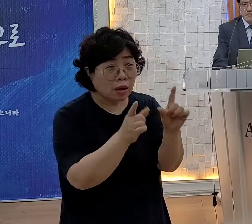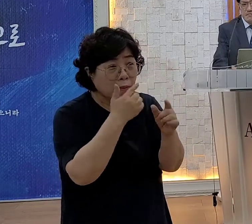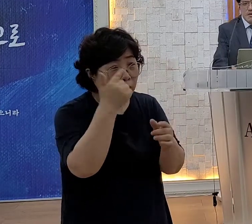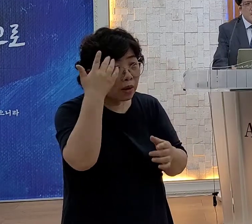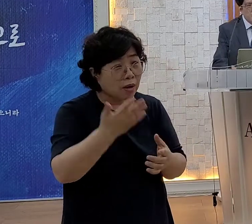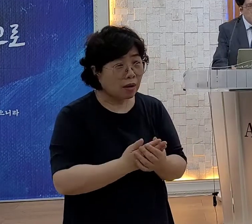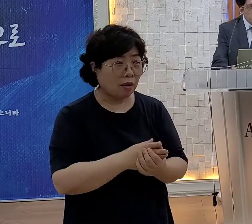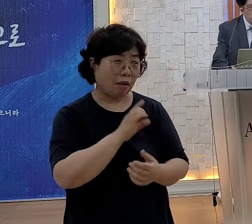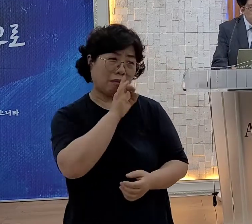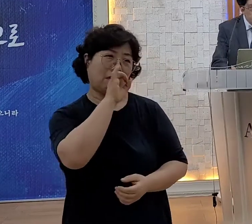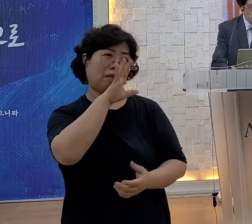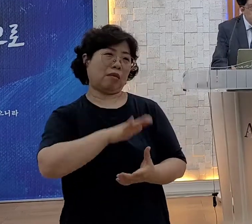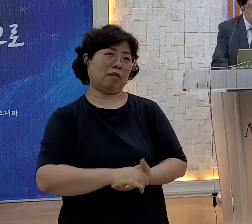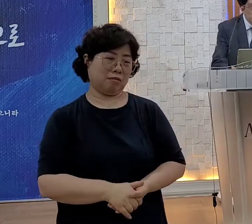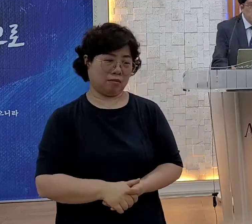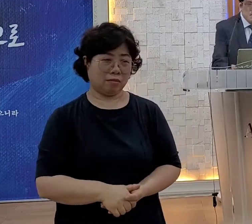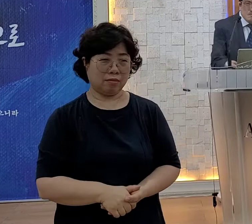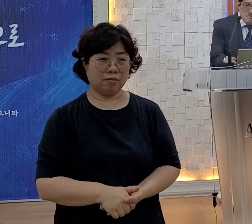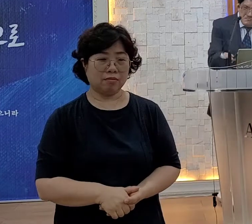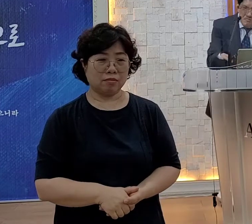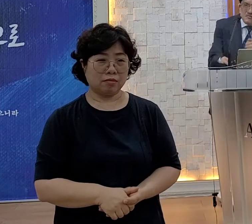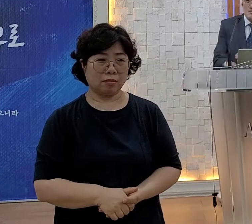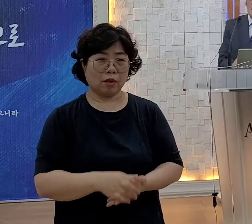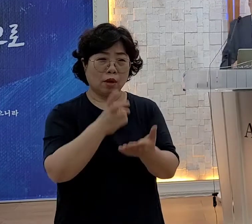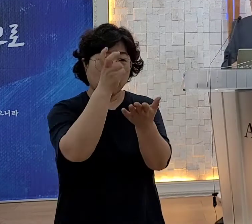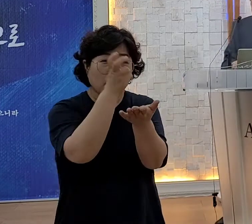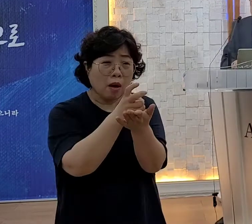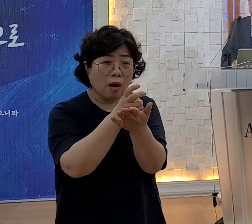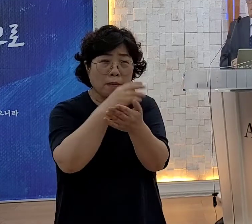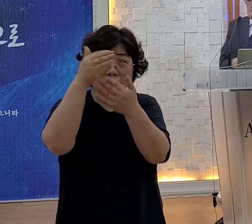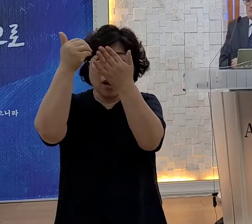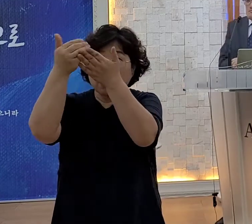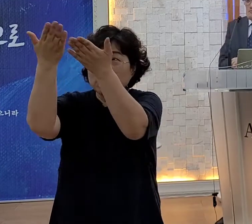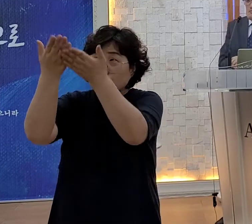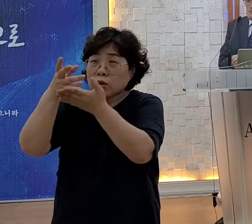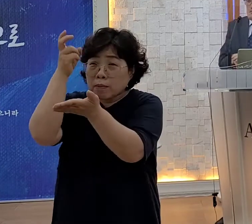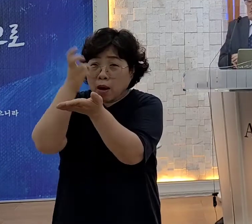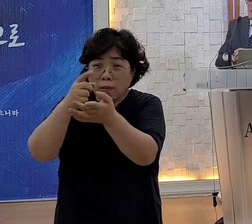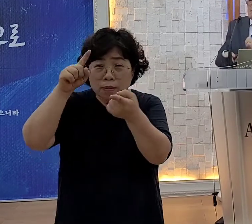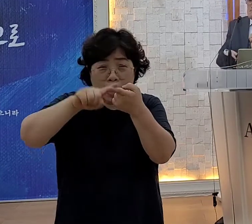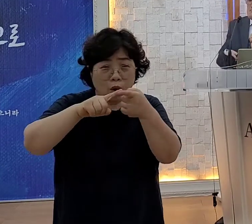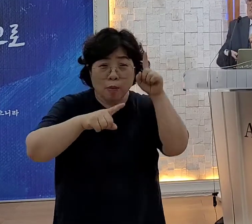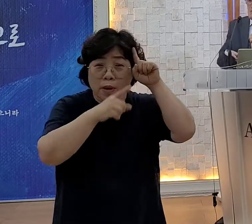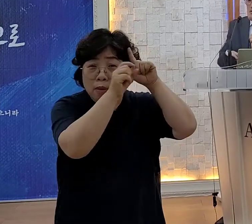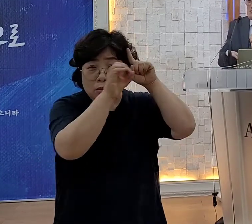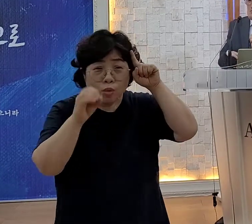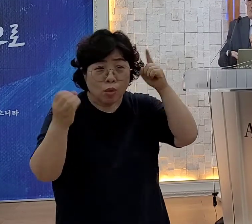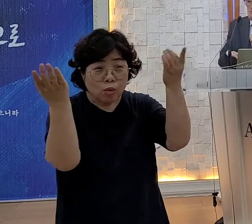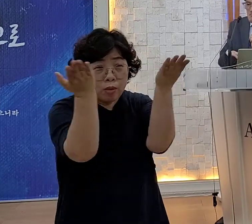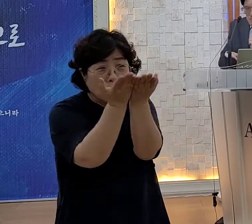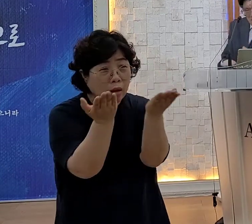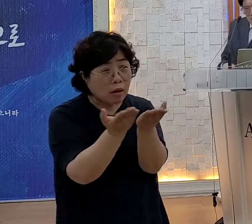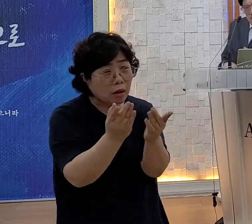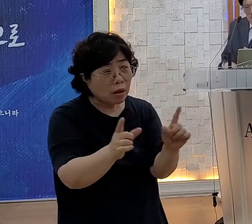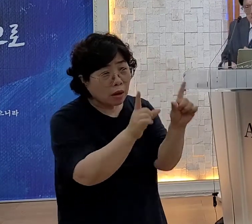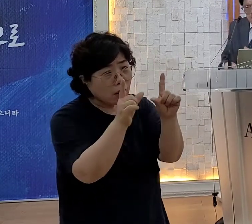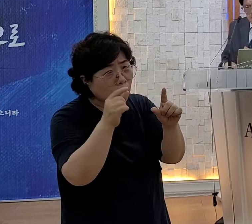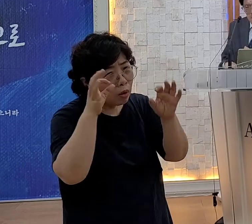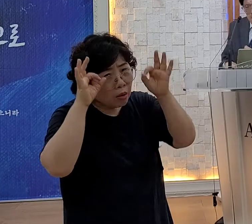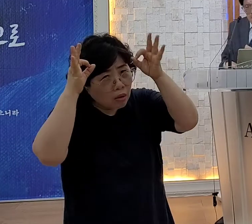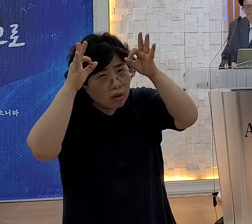계세요? 율법을 지키려고 하면 할수록 나는 율법을 정말 지킬 수 없는